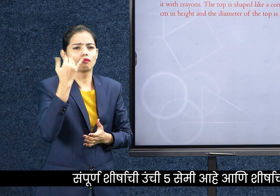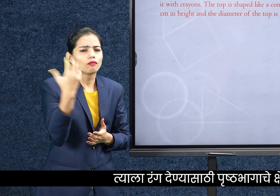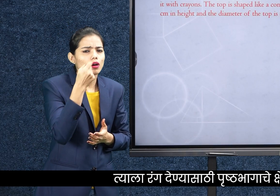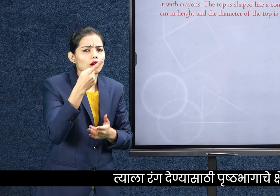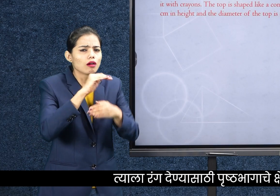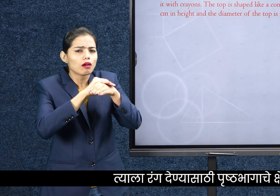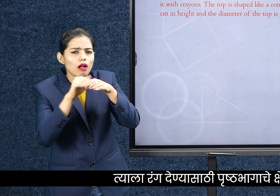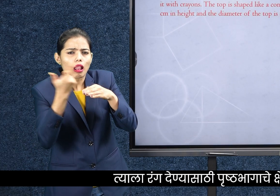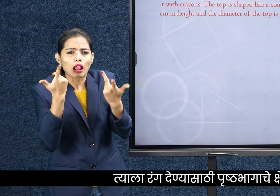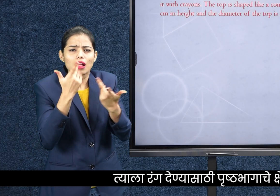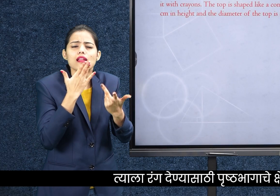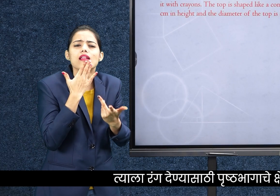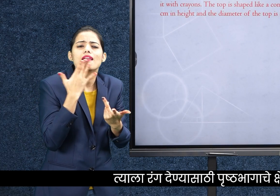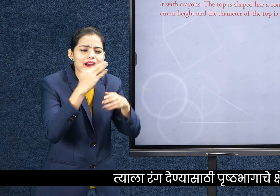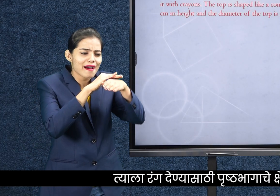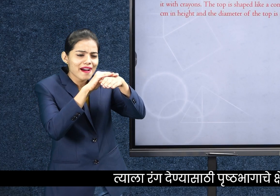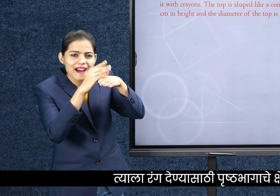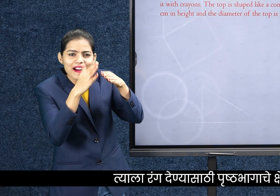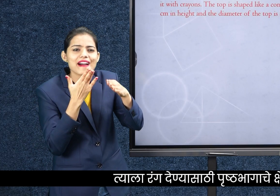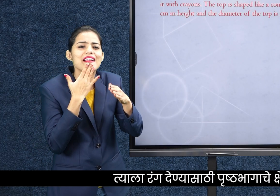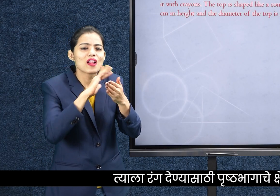त्याला रंग देण्यासाठी पृष्ठभागाचे क्षेत्रफळ शोधा.